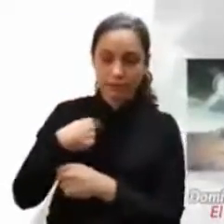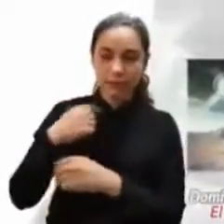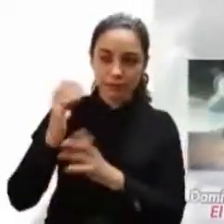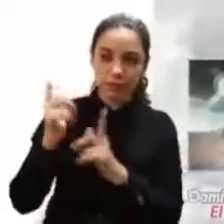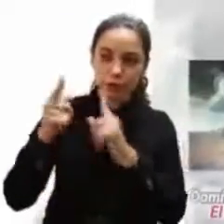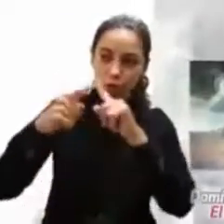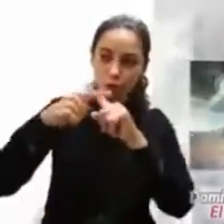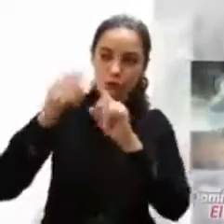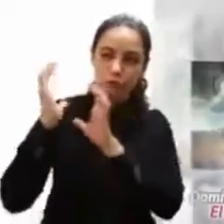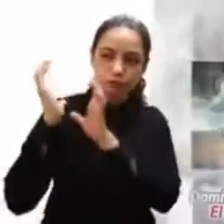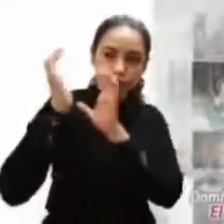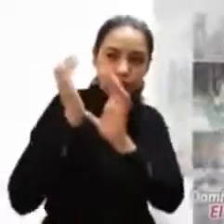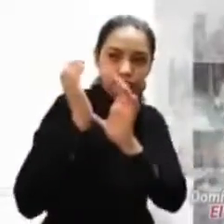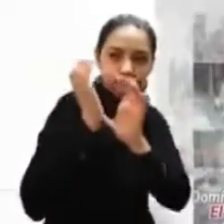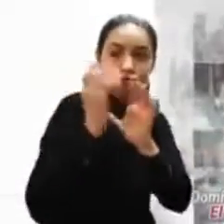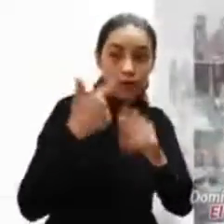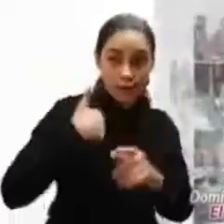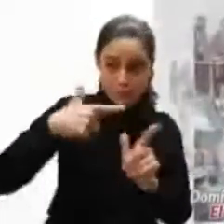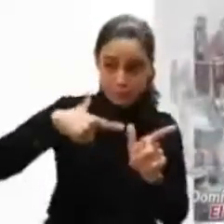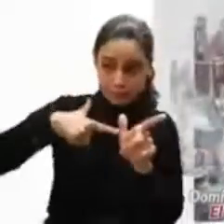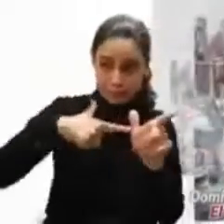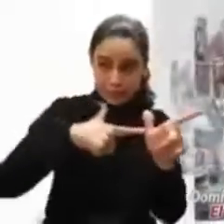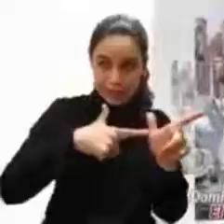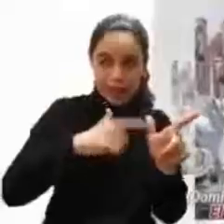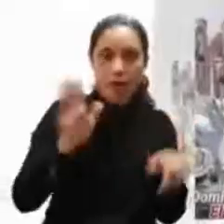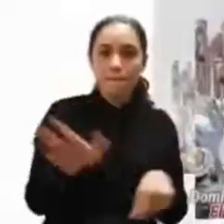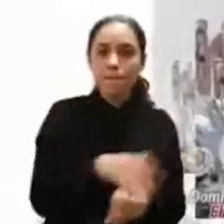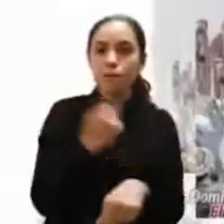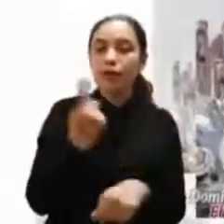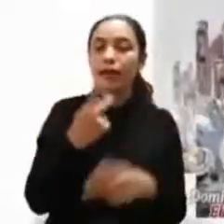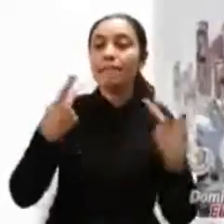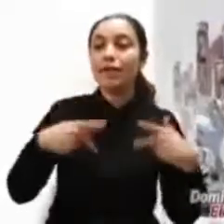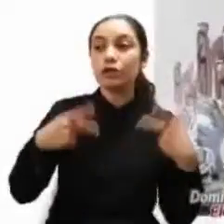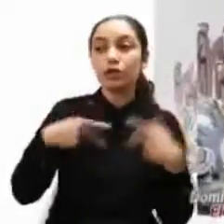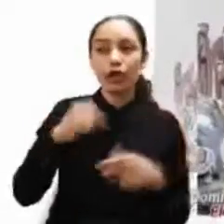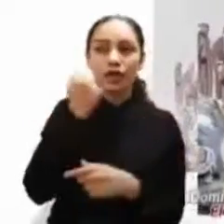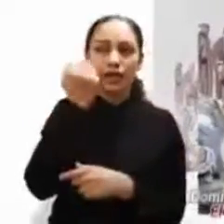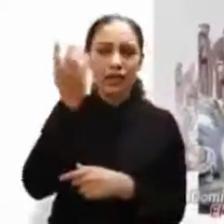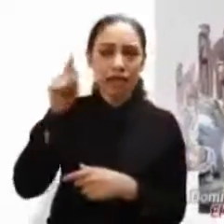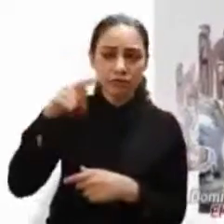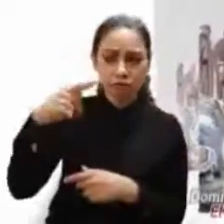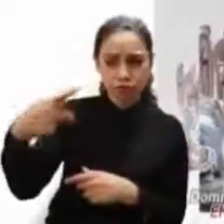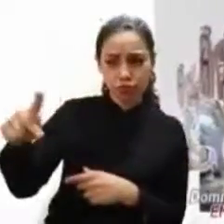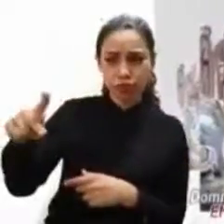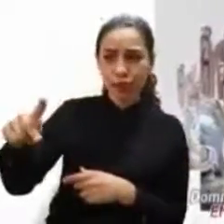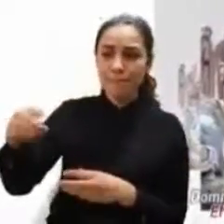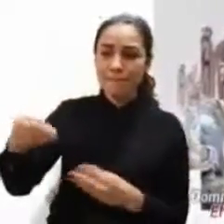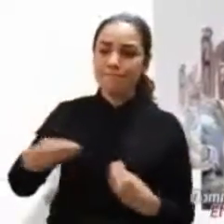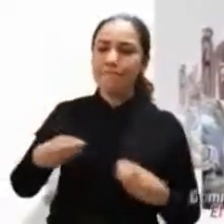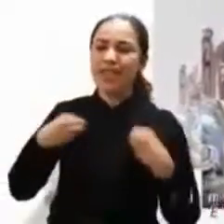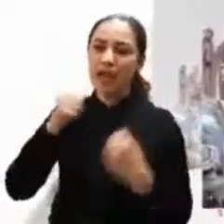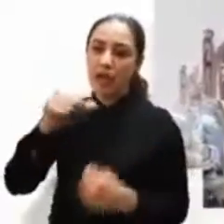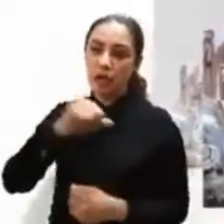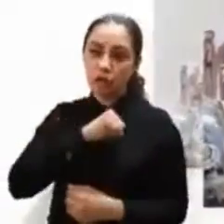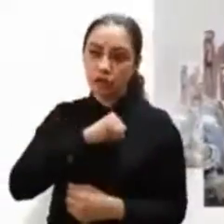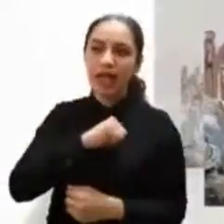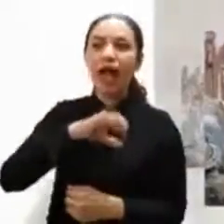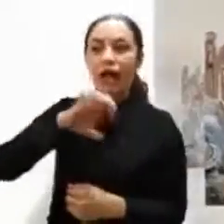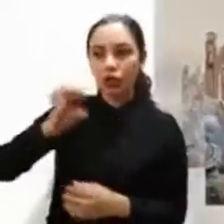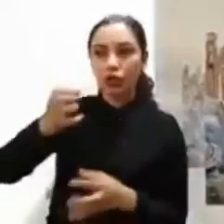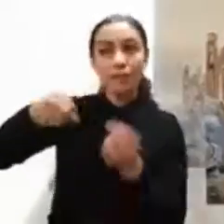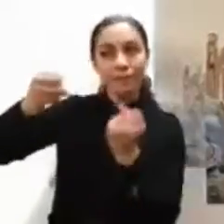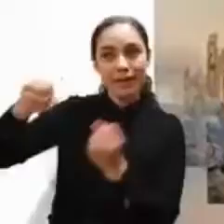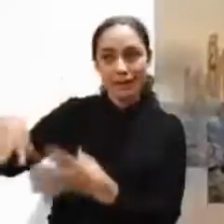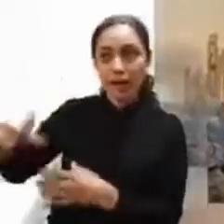el que quiera conservar para sí mismo su vida la perderá, pero el que la pierda por mi causa, ese la